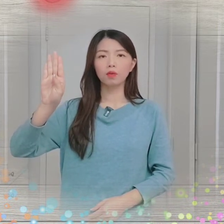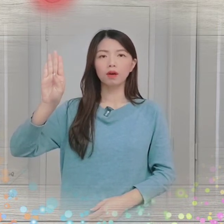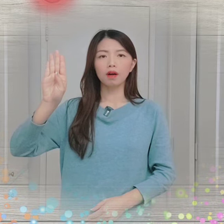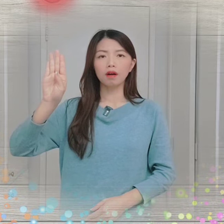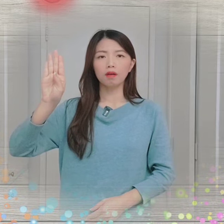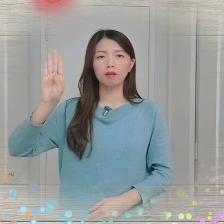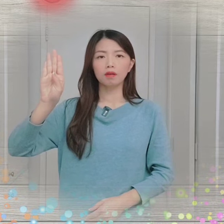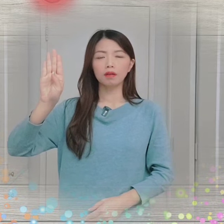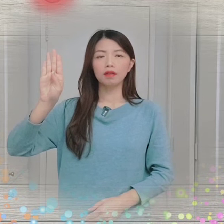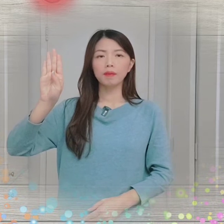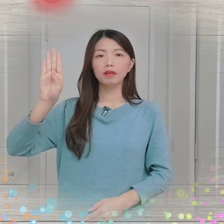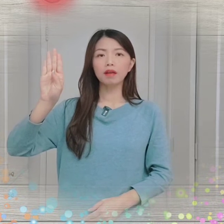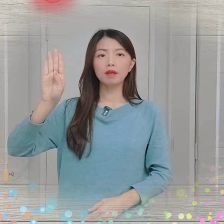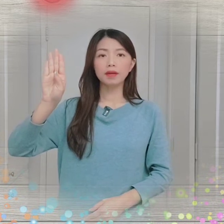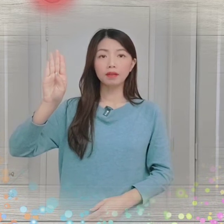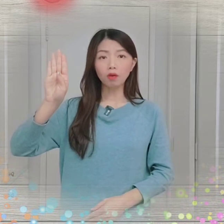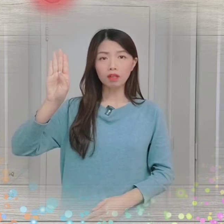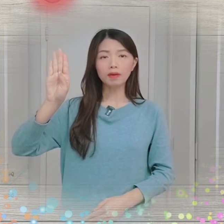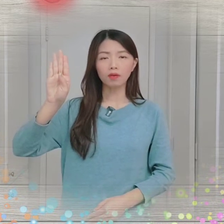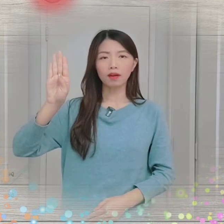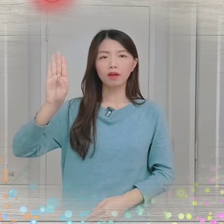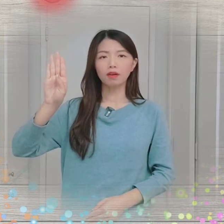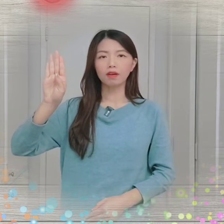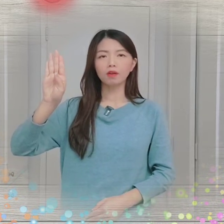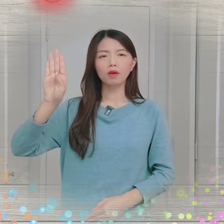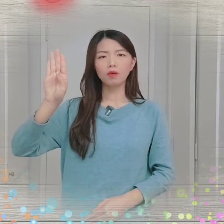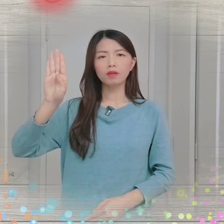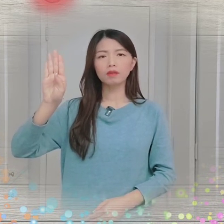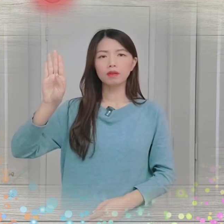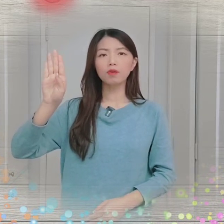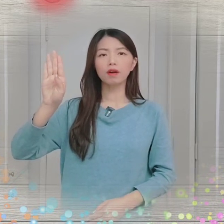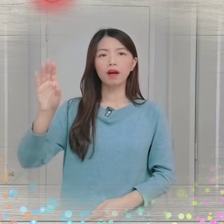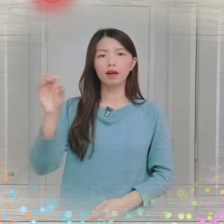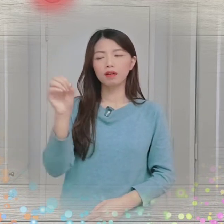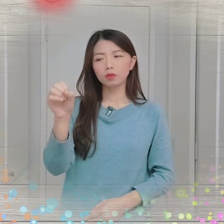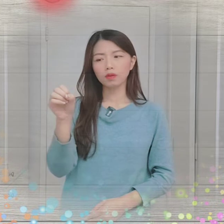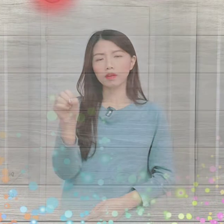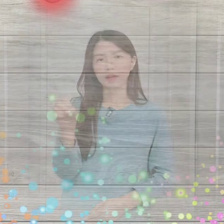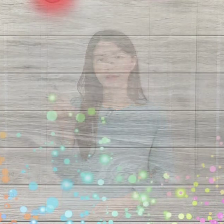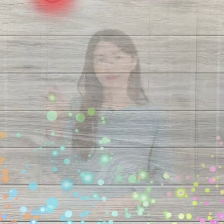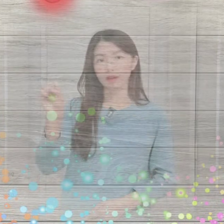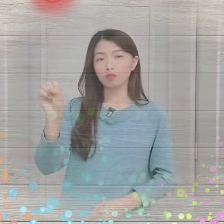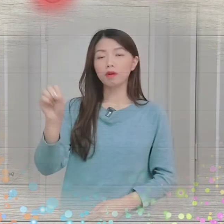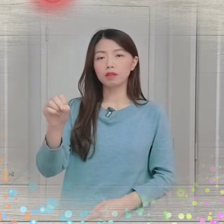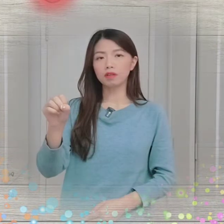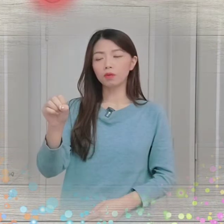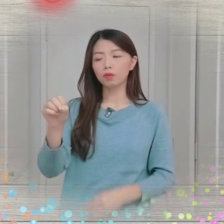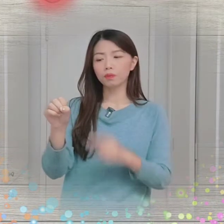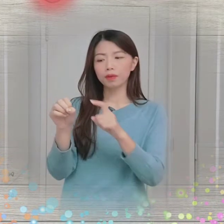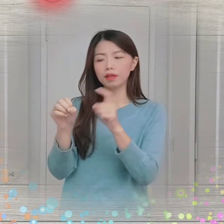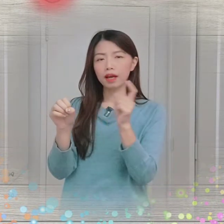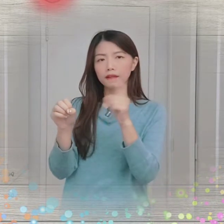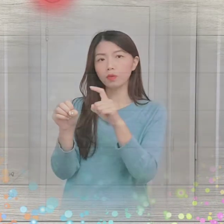그리고 일단 베들레헴이 떡집이라고 해요. 떡이라고 하는 뜻의 수어가 손에 이렇게 약간 주먹을